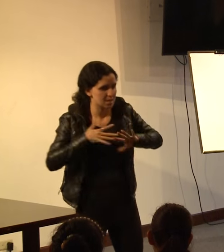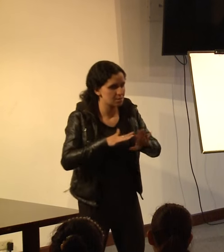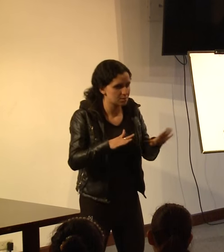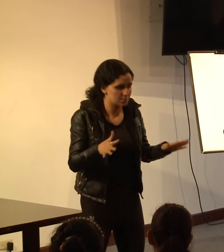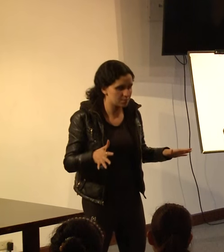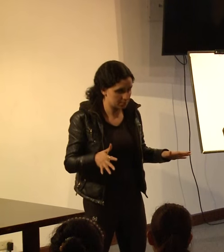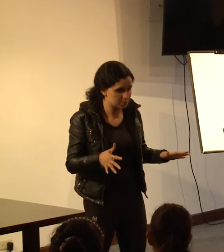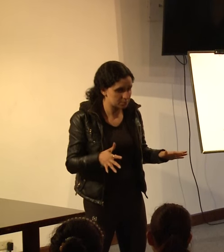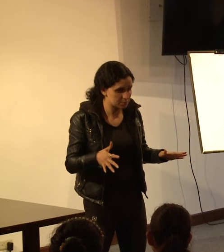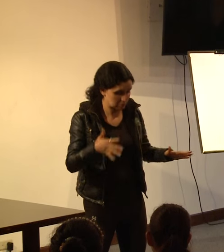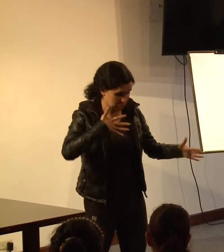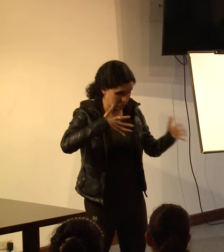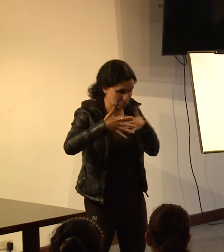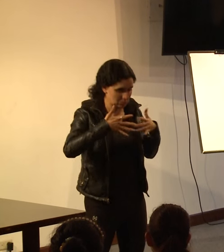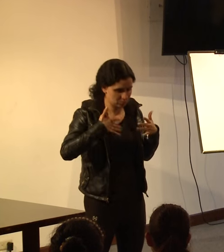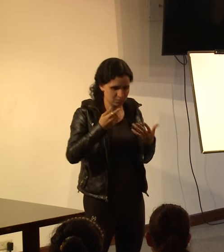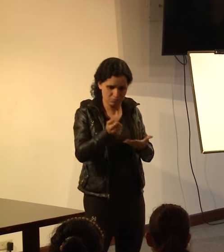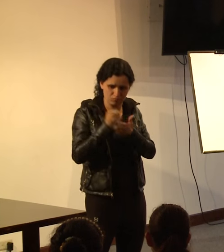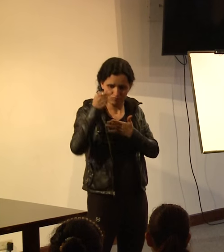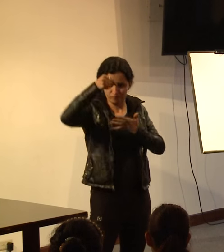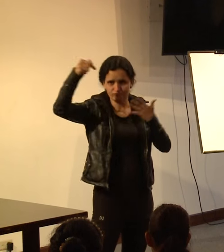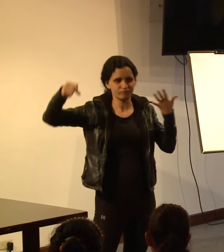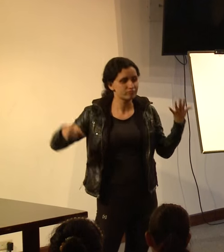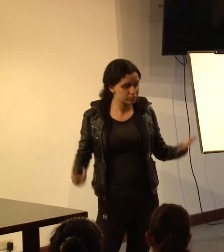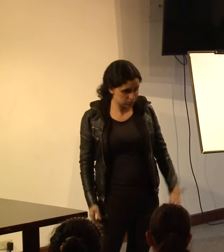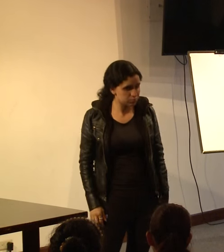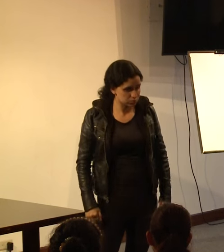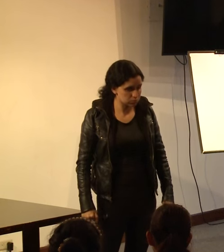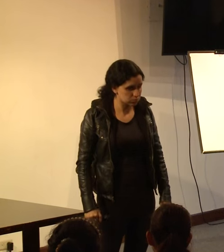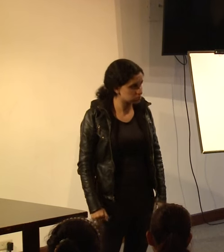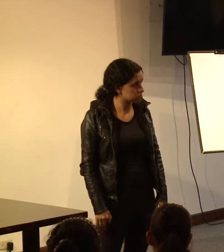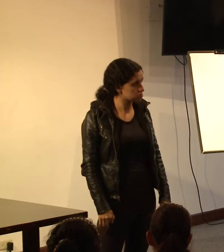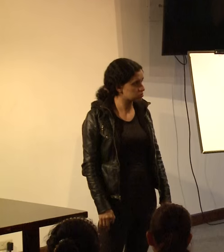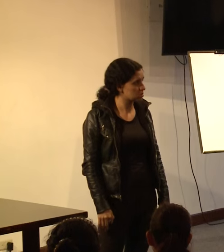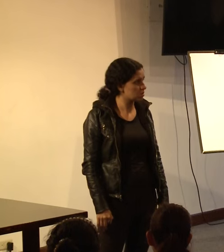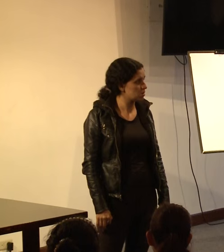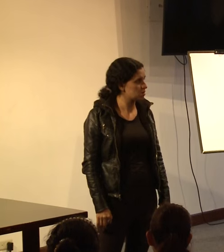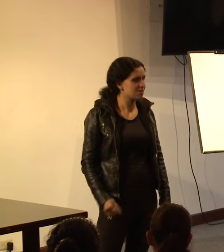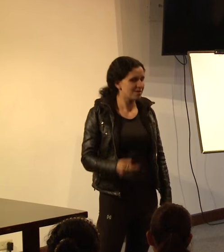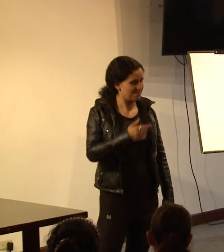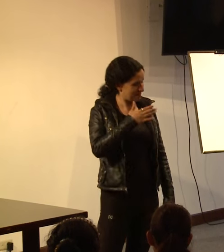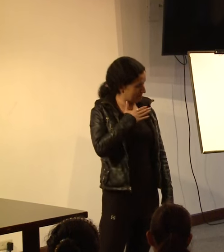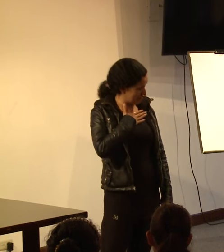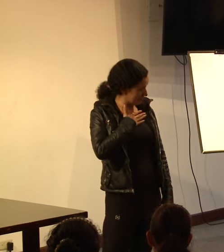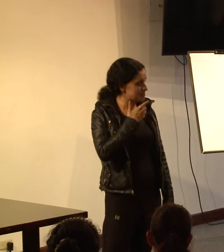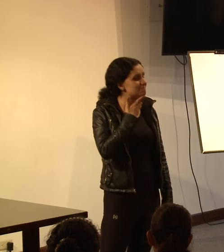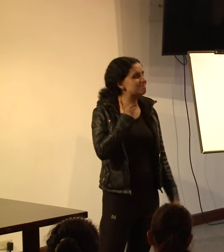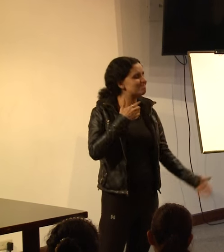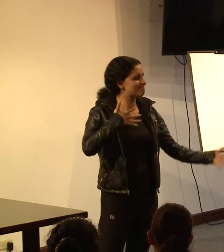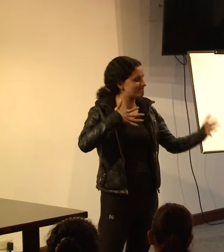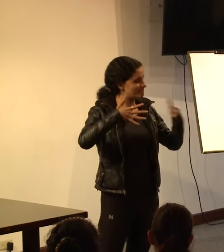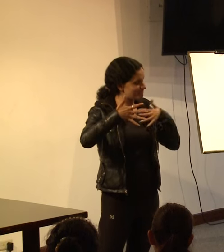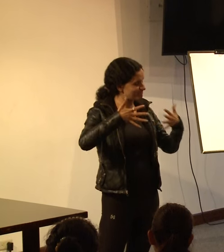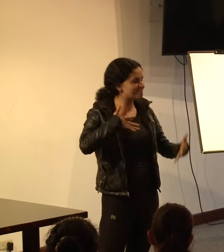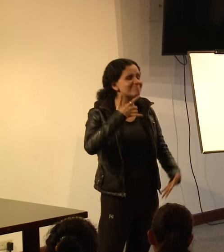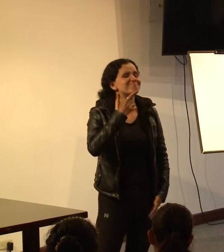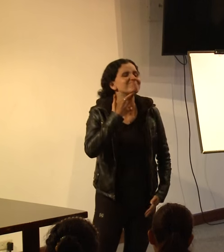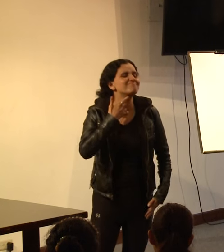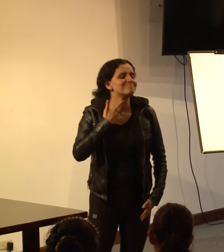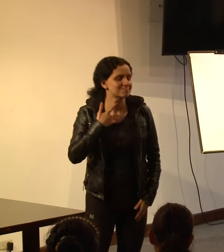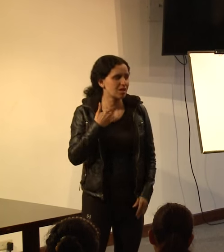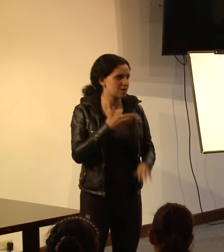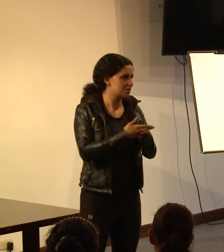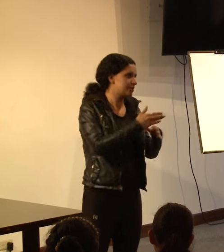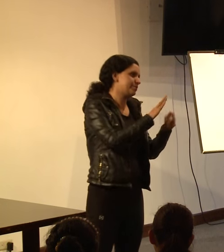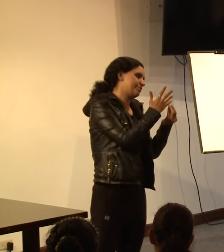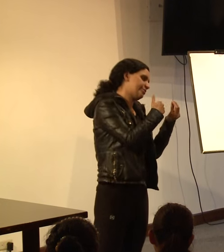Y fíjense que el teatro lo lleva a un nuevo montón de cosas. Pues que el teatro, las artes escénicas me gustan porque dan dos cosas que no brindan